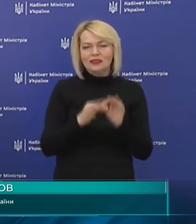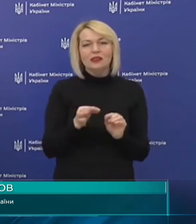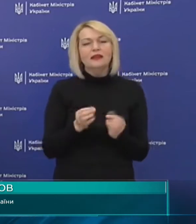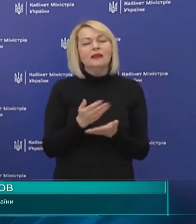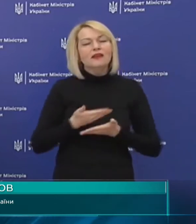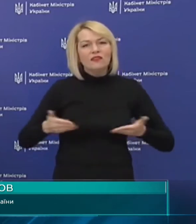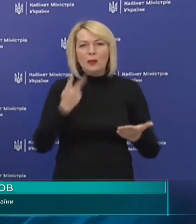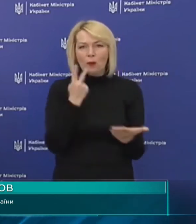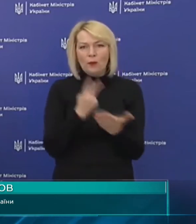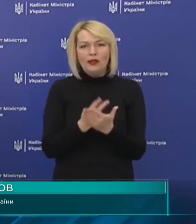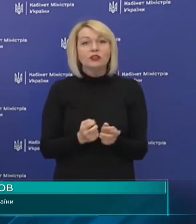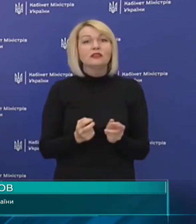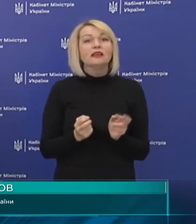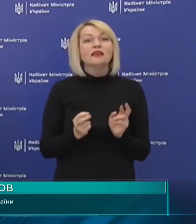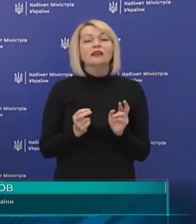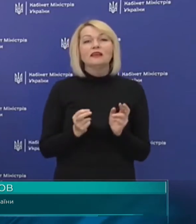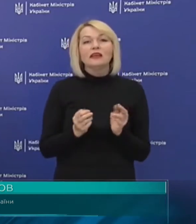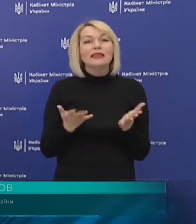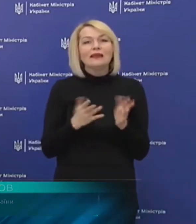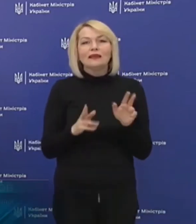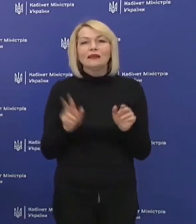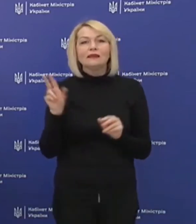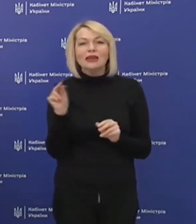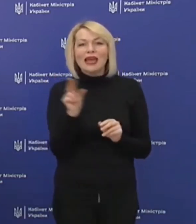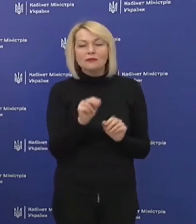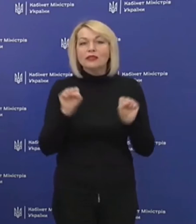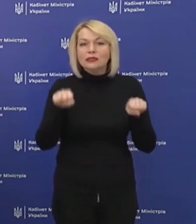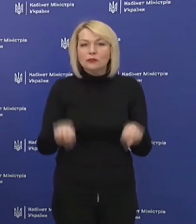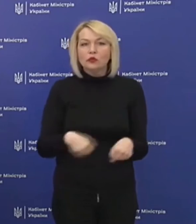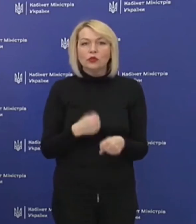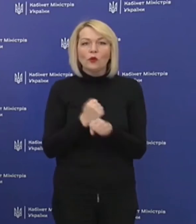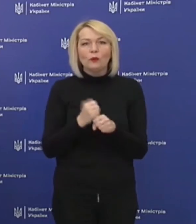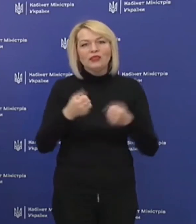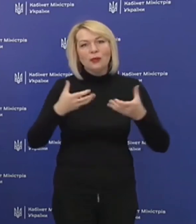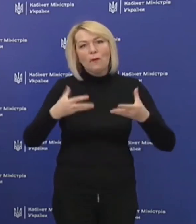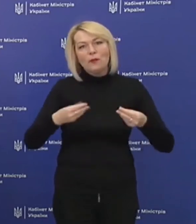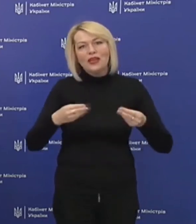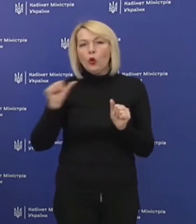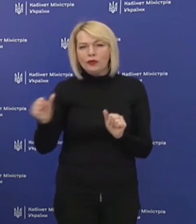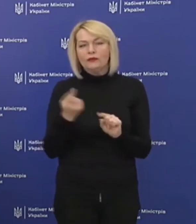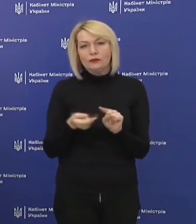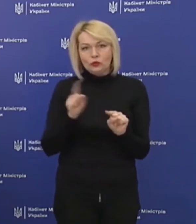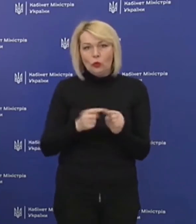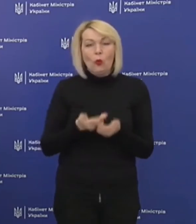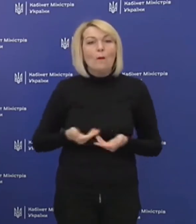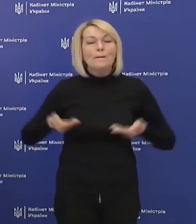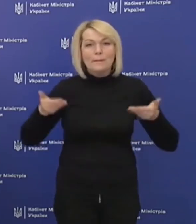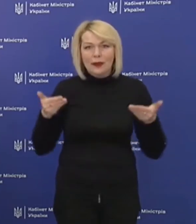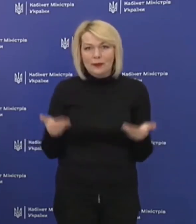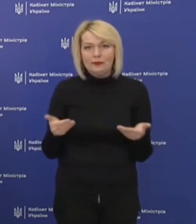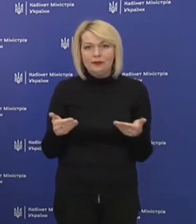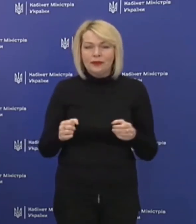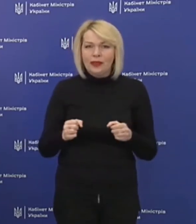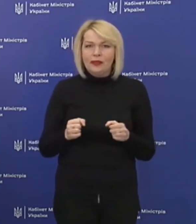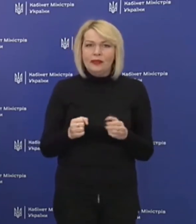побачите, в які терміни ми зможемо робити пом'якшення і за яких умов. Ми